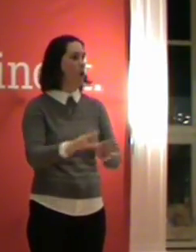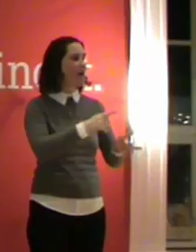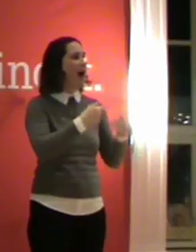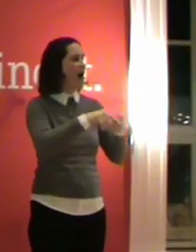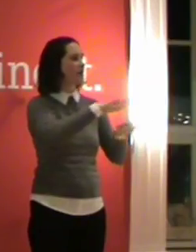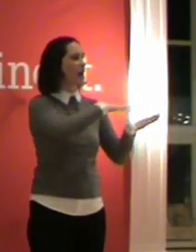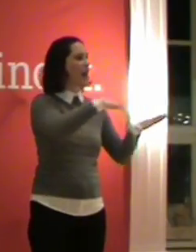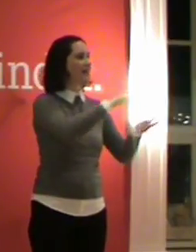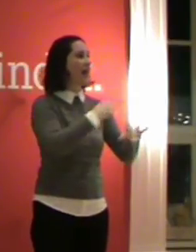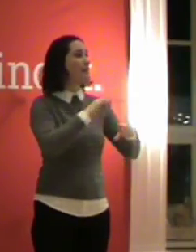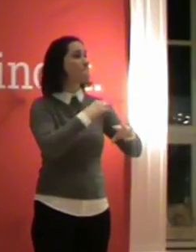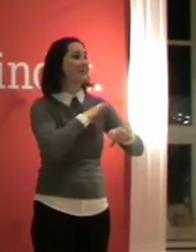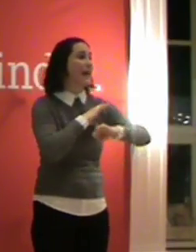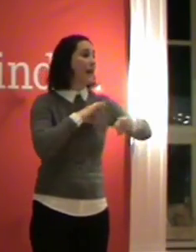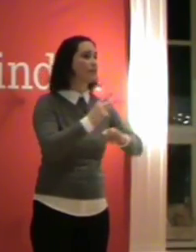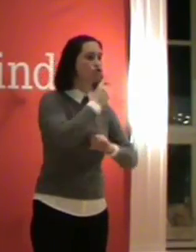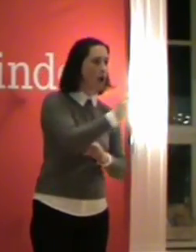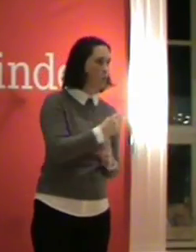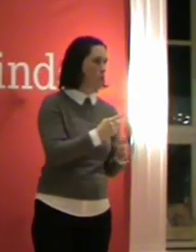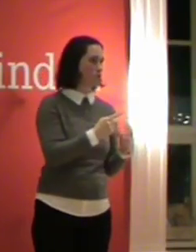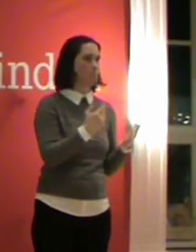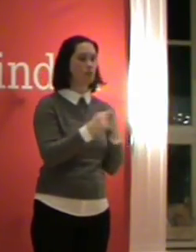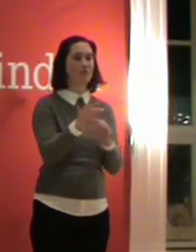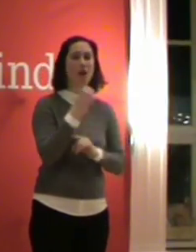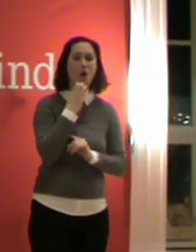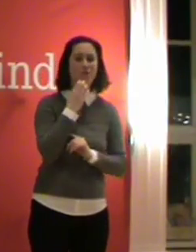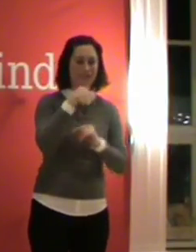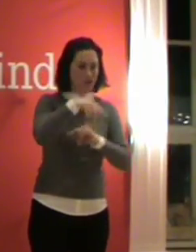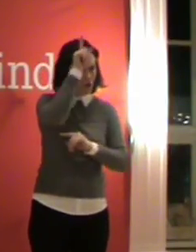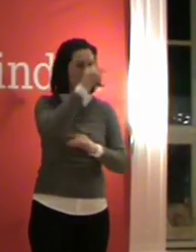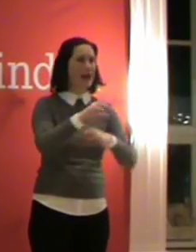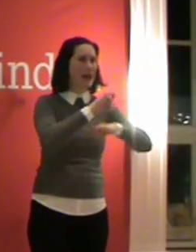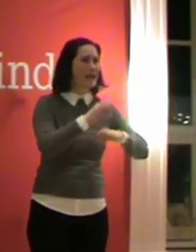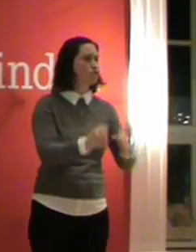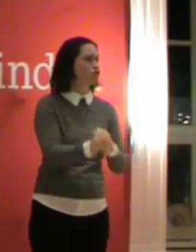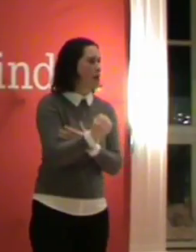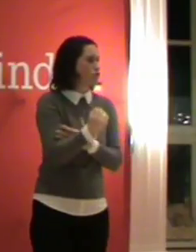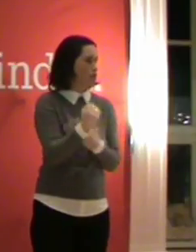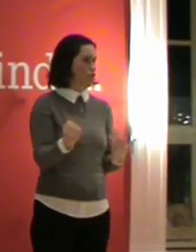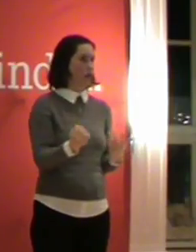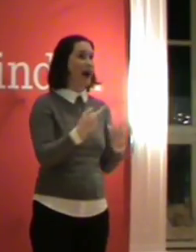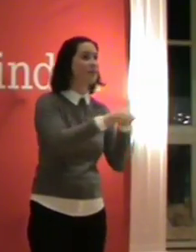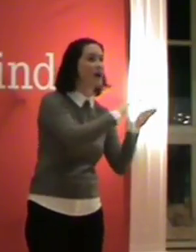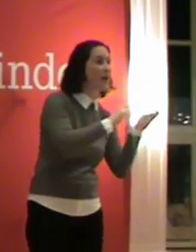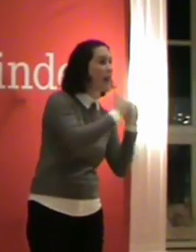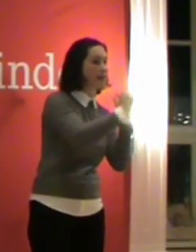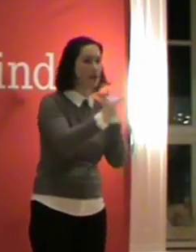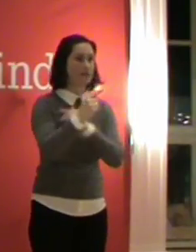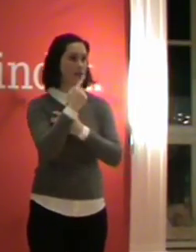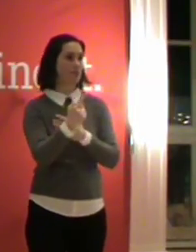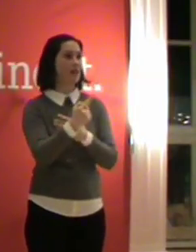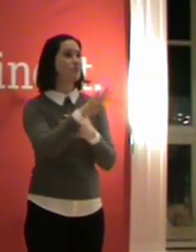Landes schauen auf uns. Da ist manchmal so viel Hoffnung in die Linke in Deutschland gelegt, dass einem Angst werden kann, weil viele sind